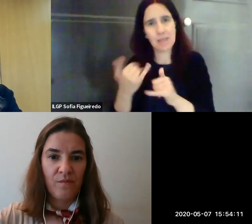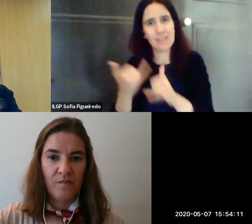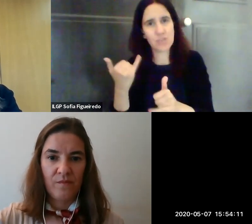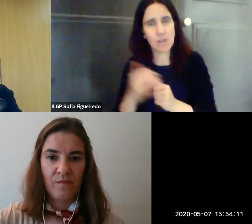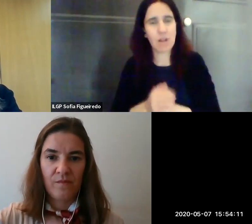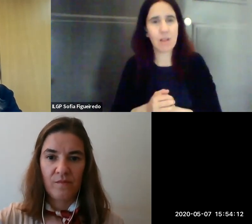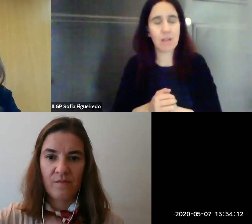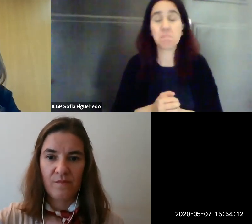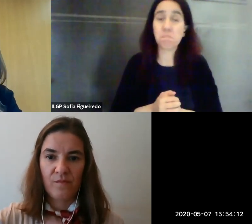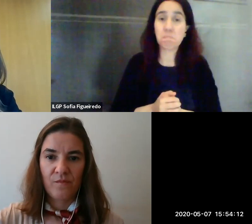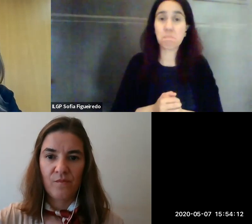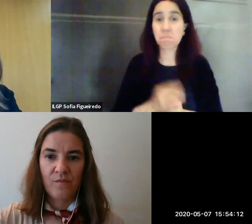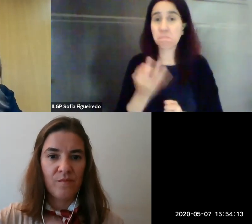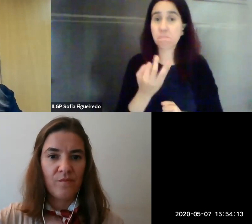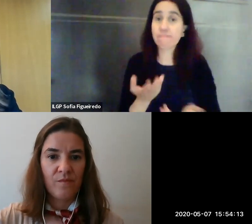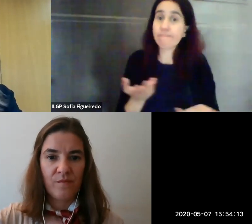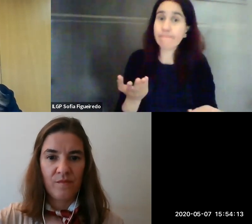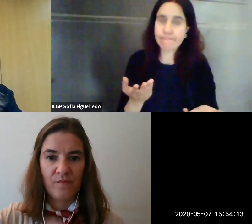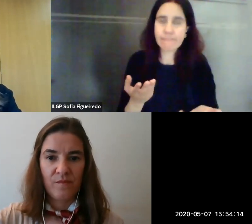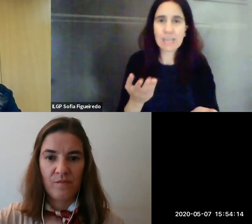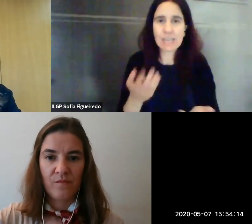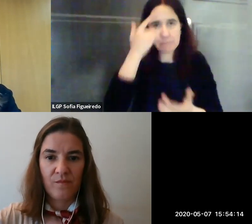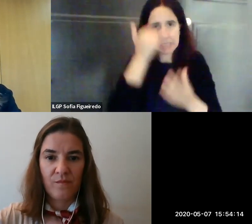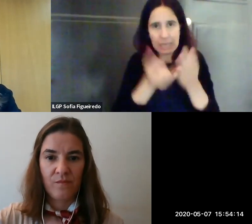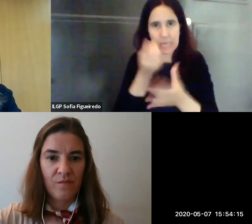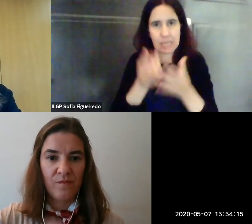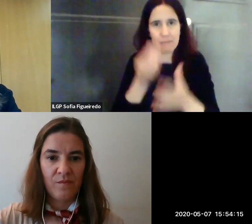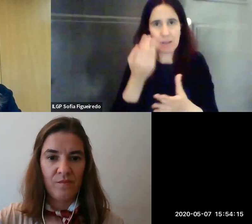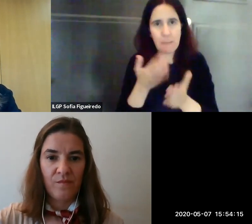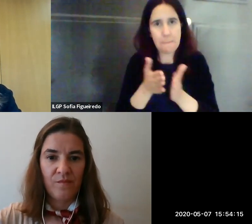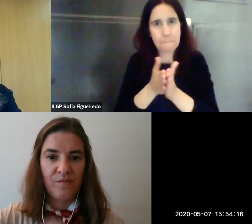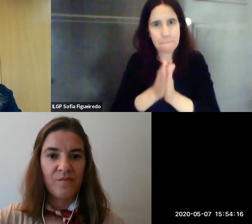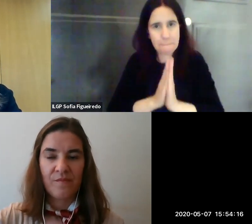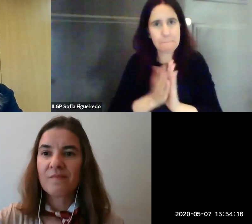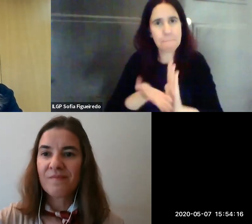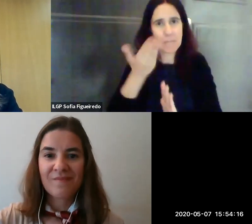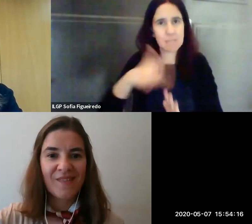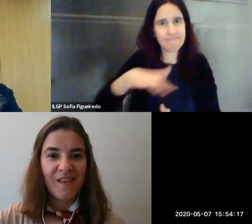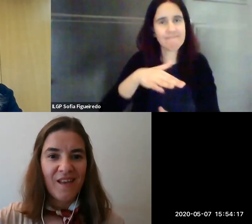Sim, teremos que ter, cá está, o apelo à criatividade é ainda maior nesse contexto, com certeza.